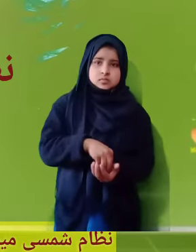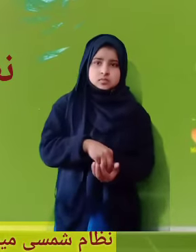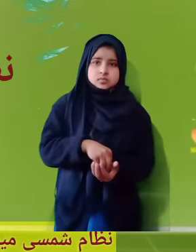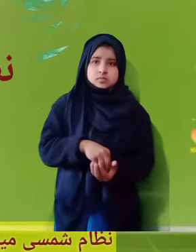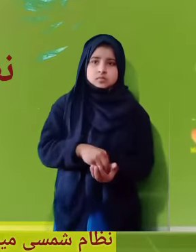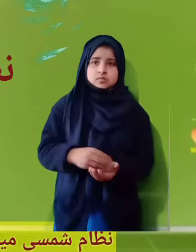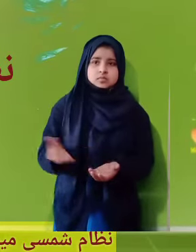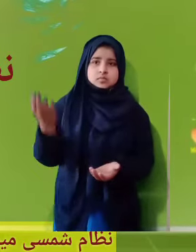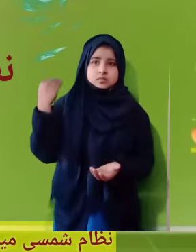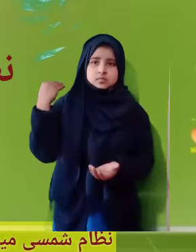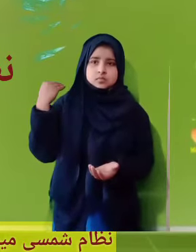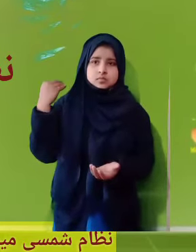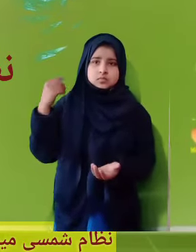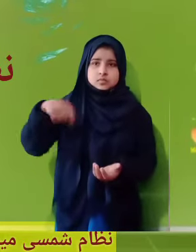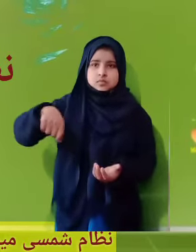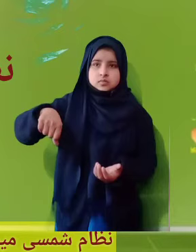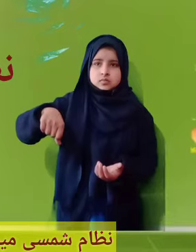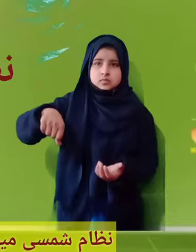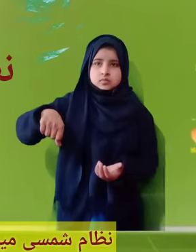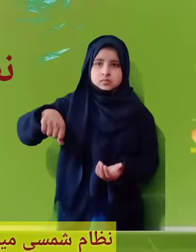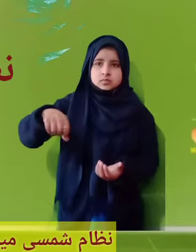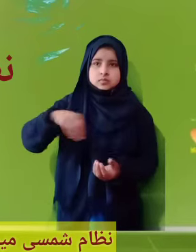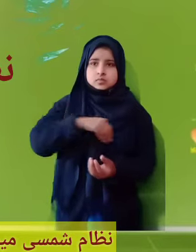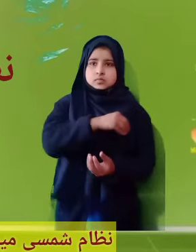में पहले 9